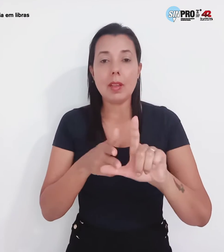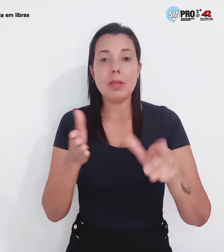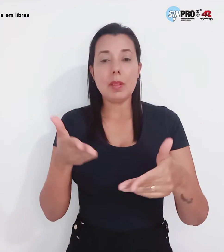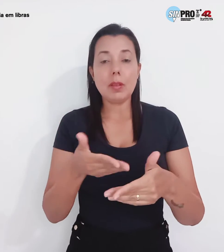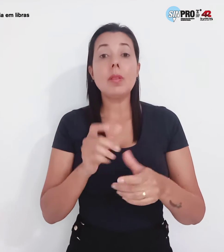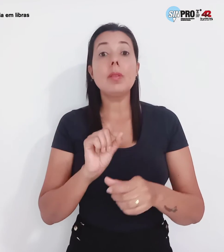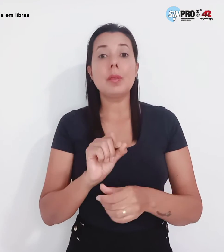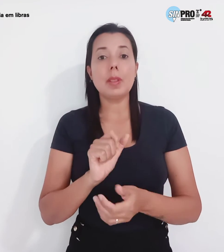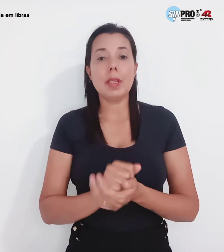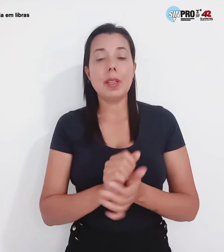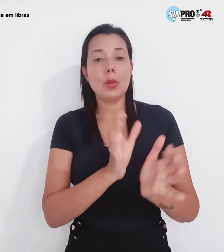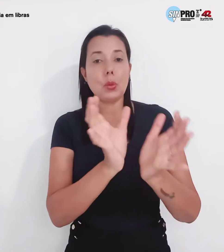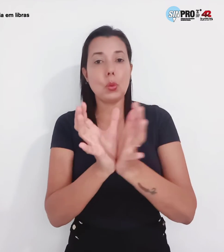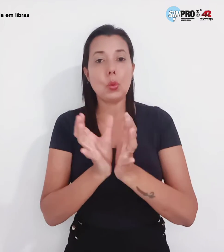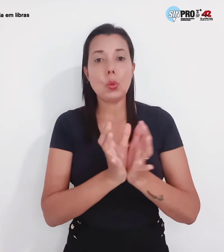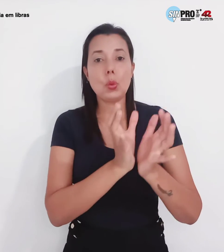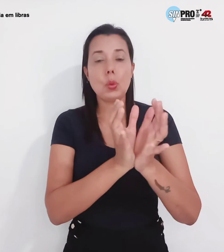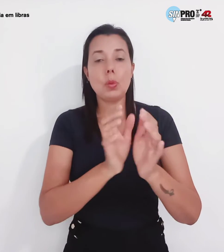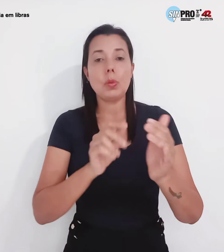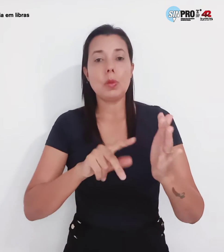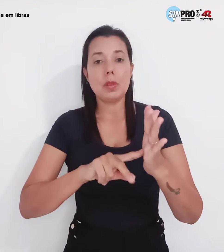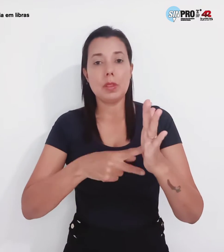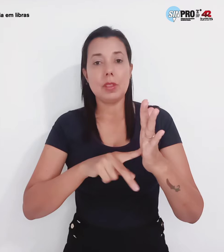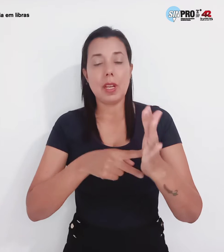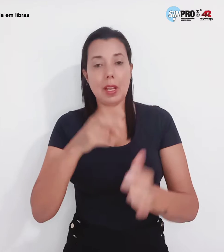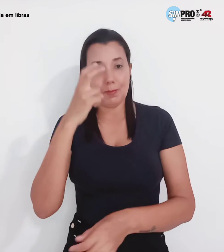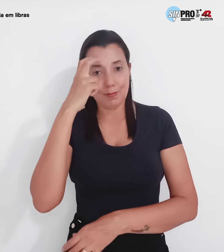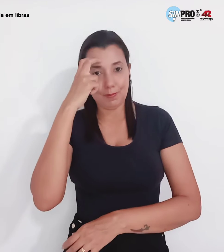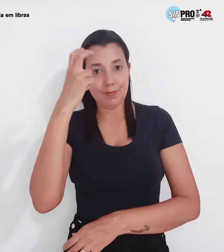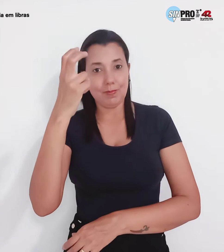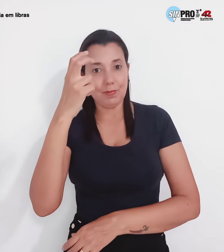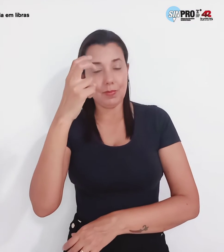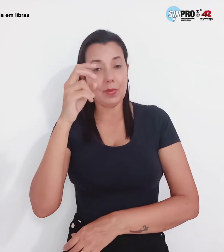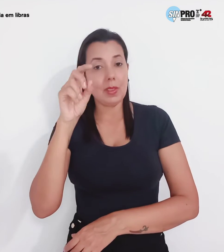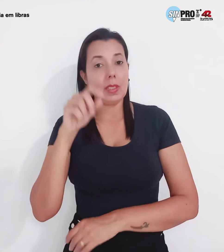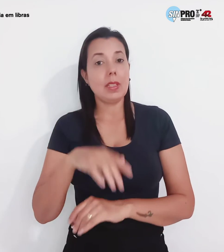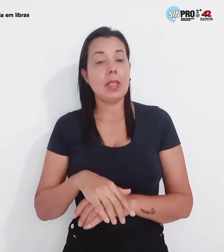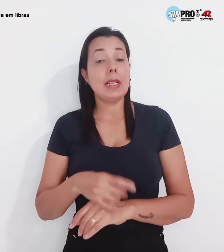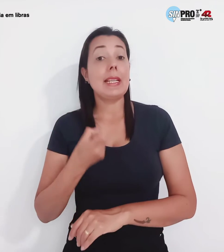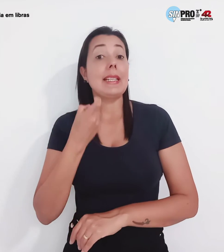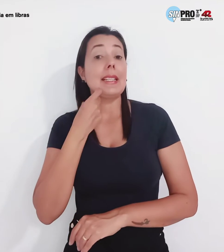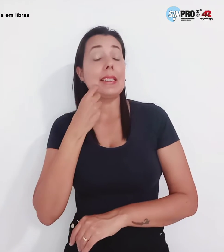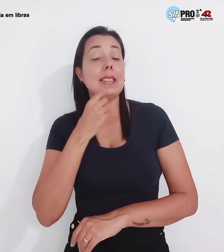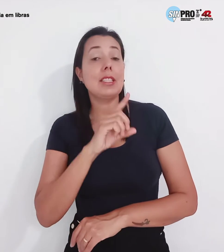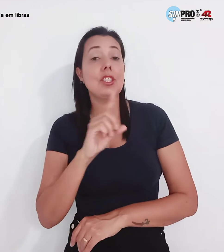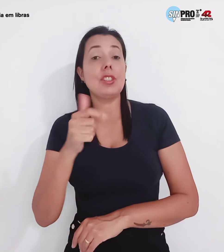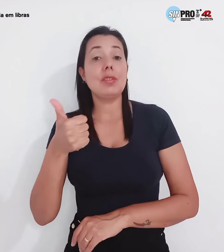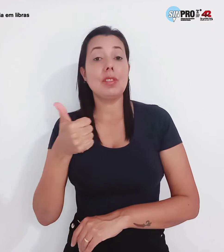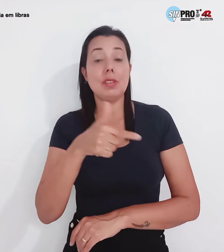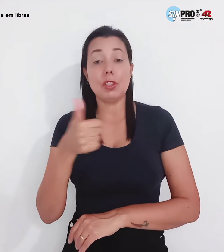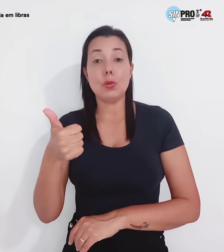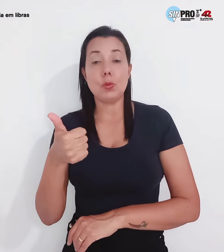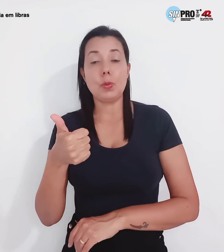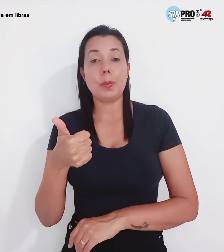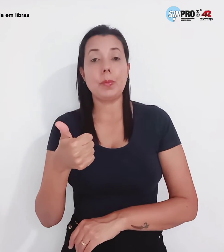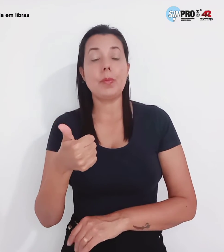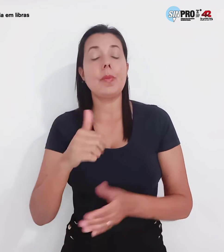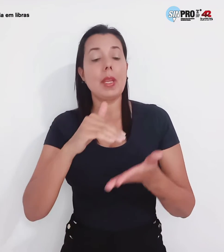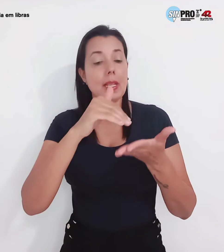do Coletivo SimproCultural nesta sexta-21. A Secretaria